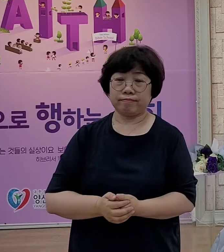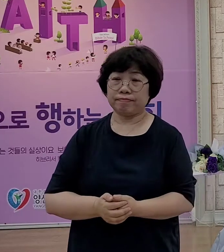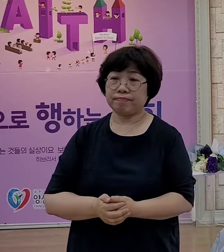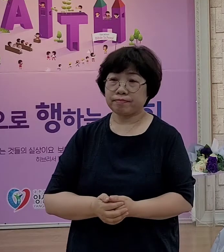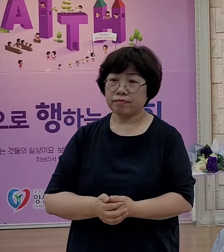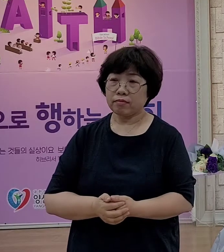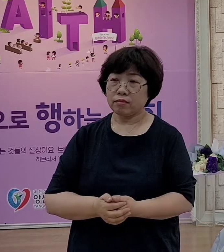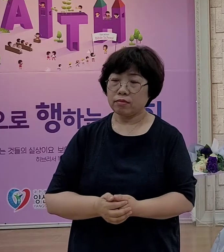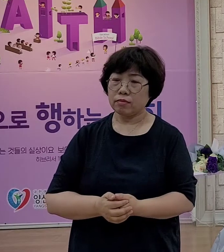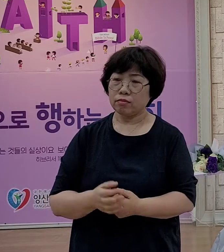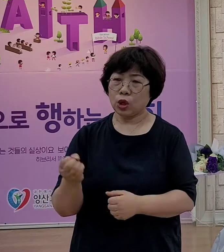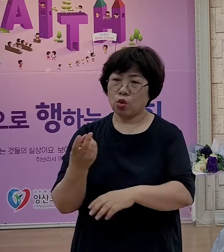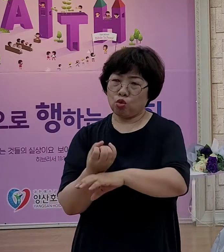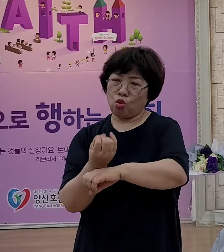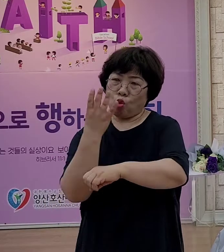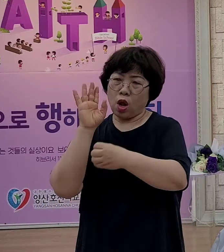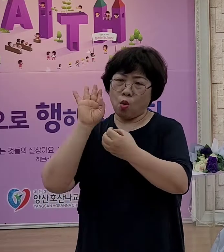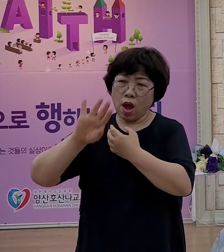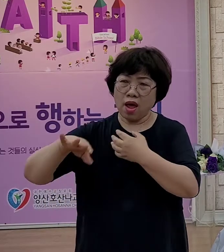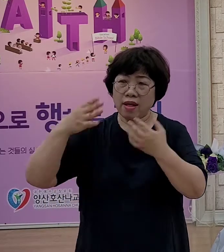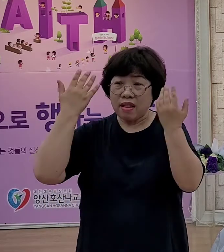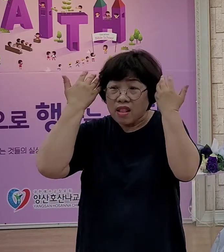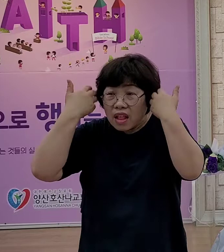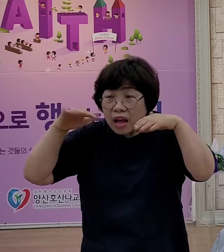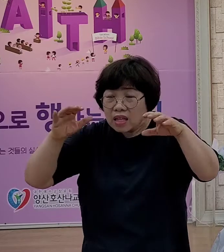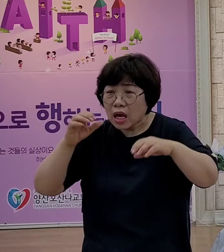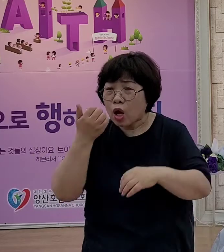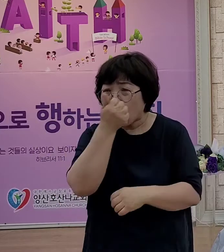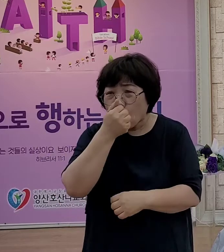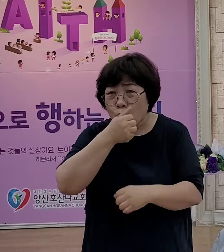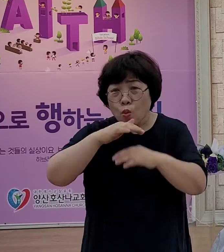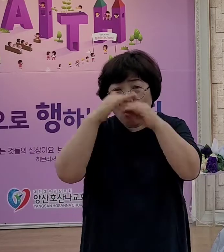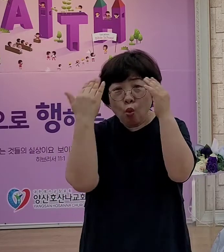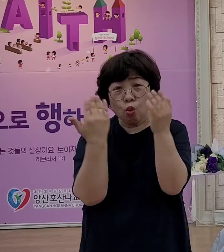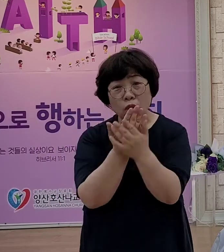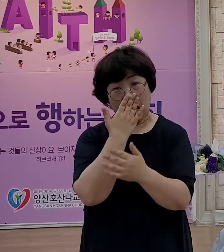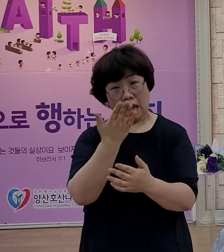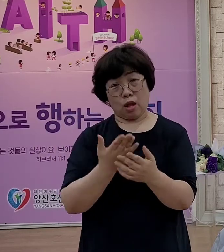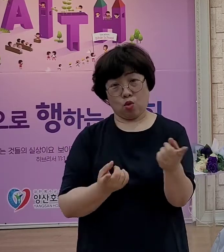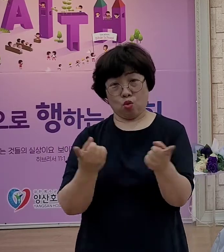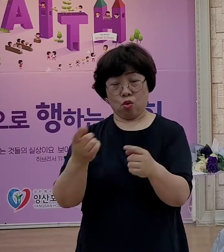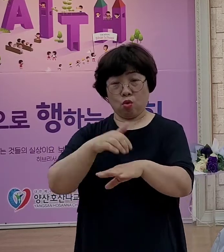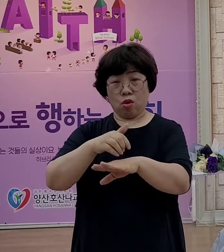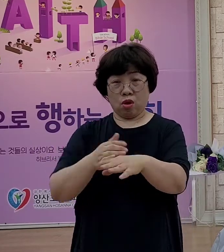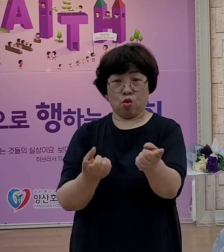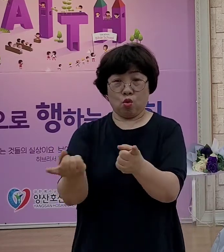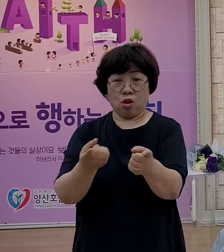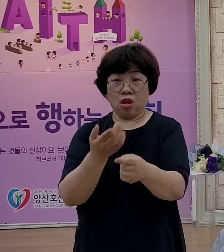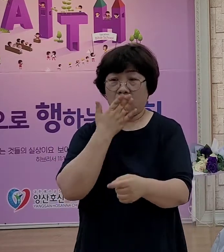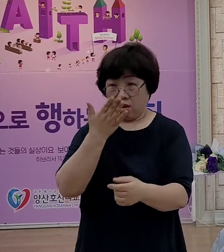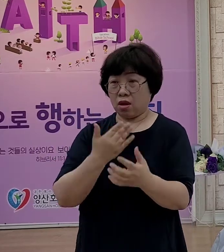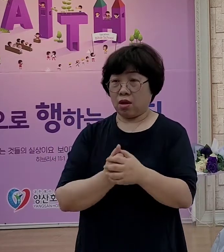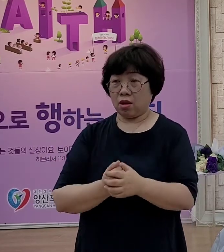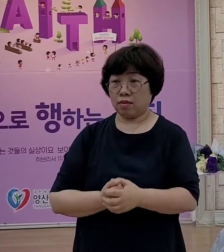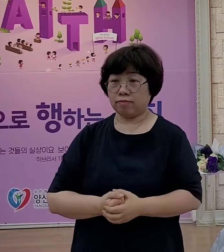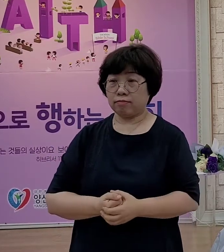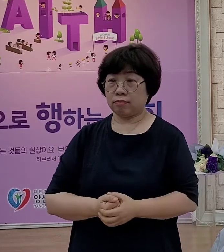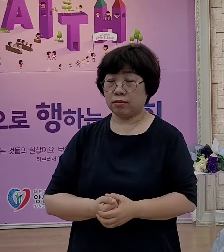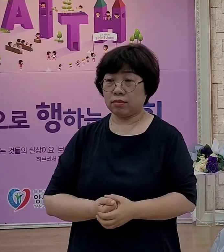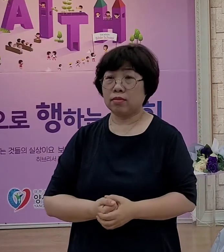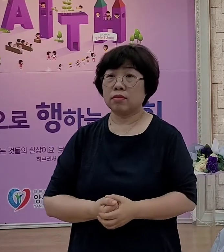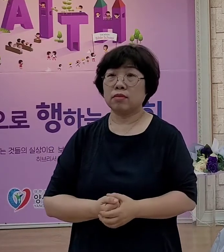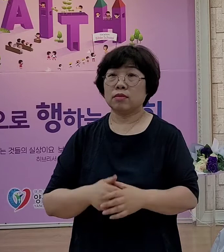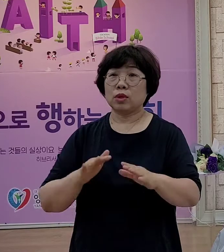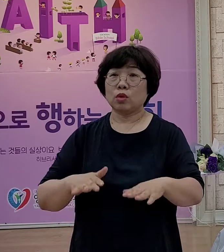이 돌고래뿐만이 아닙니다. 사자도 곰도 다 됩니다. 여러분, 오늘 이 본문 7절 말씀해